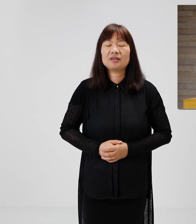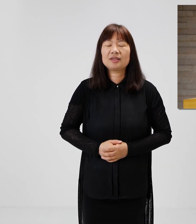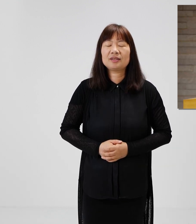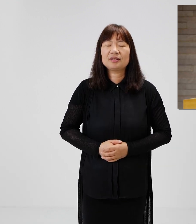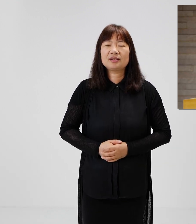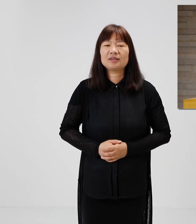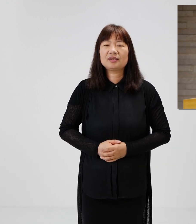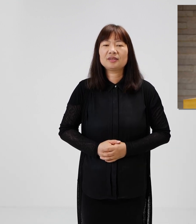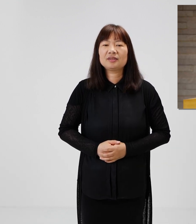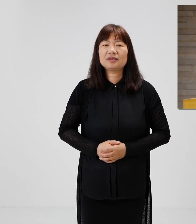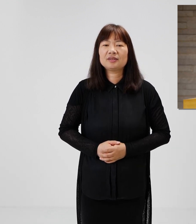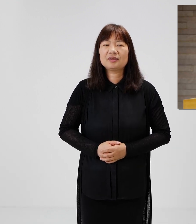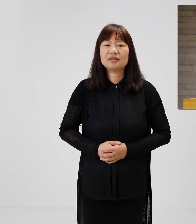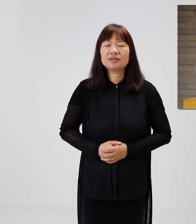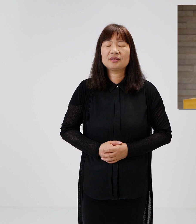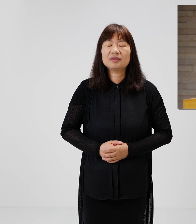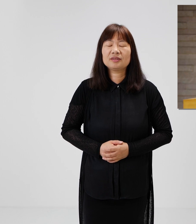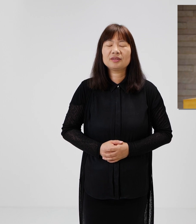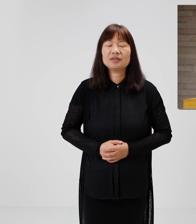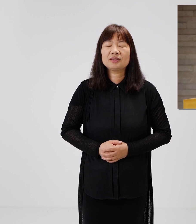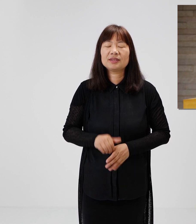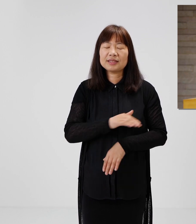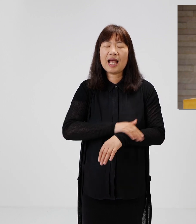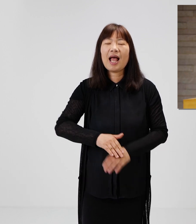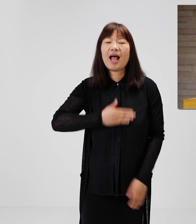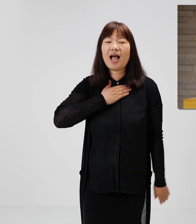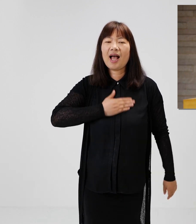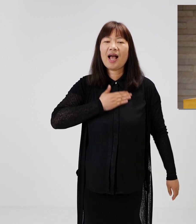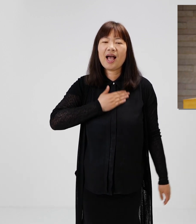잘 전선을 간파해야 돼요.